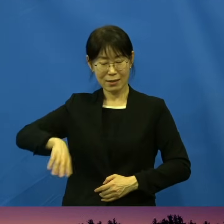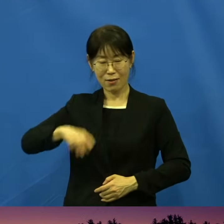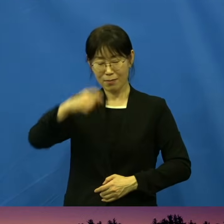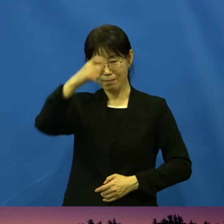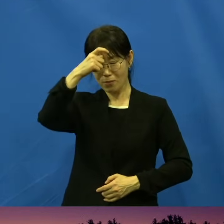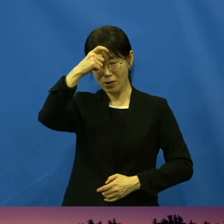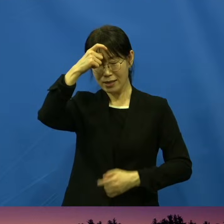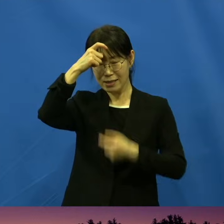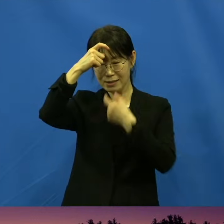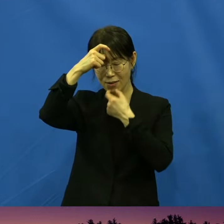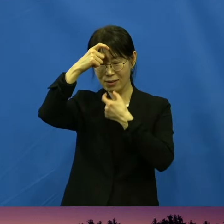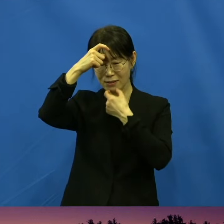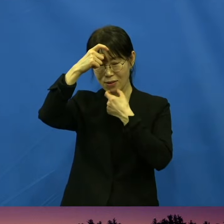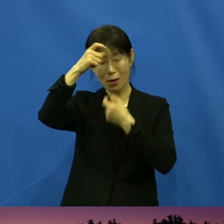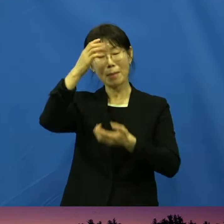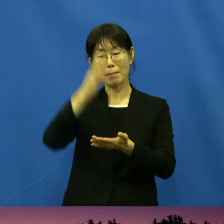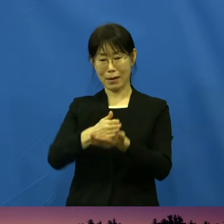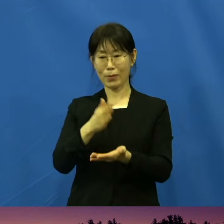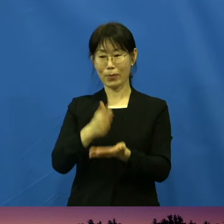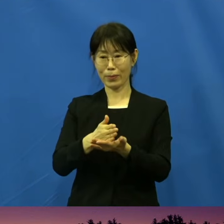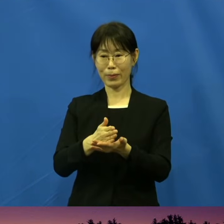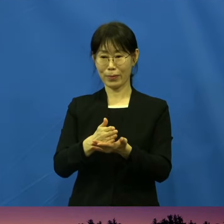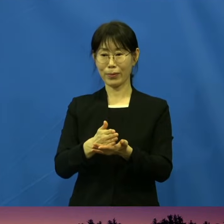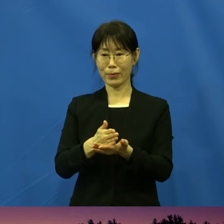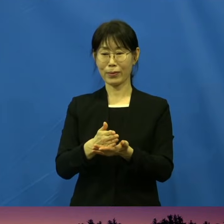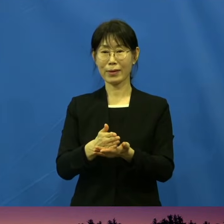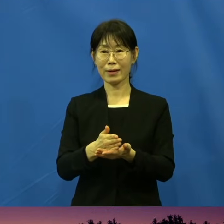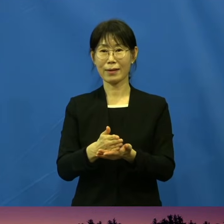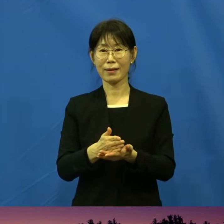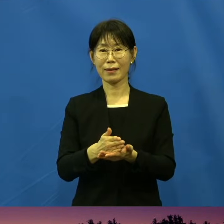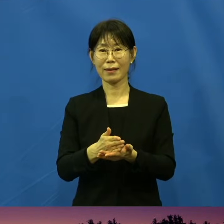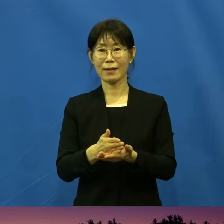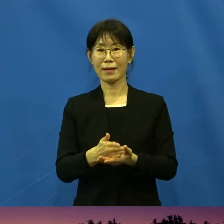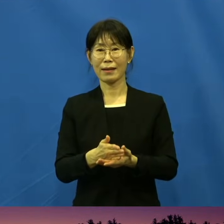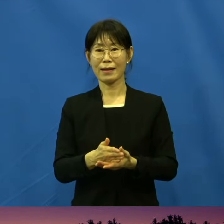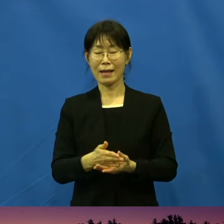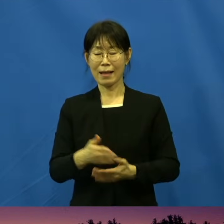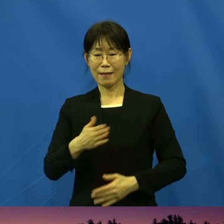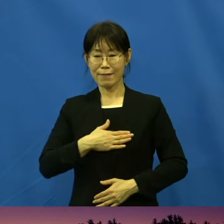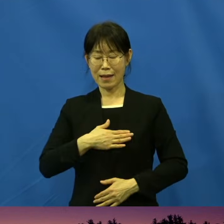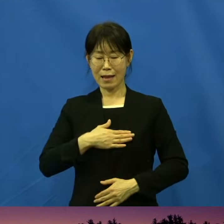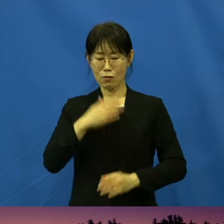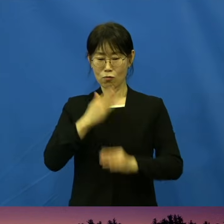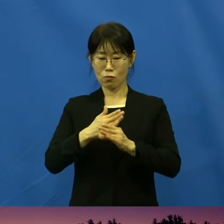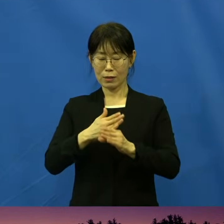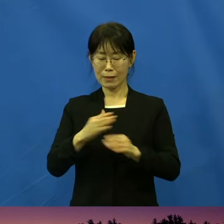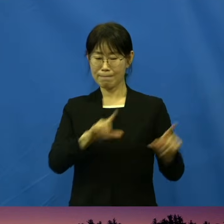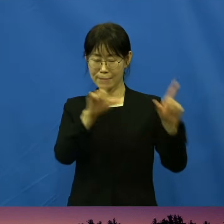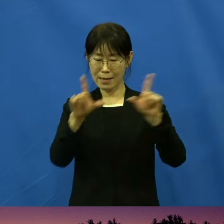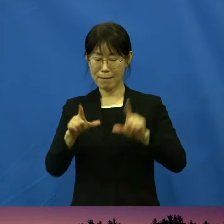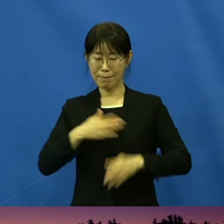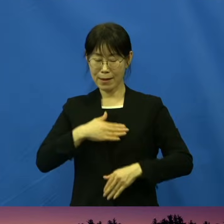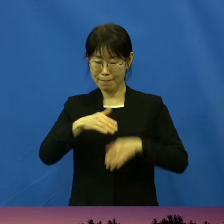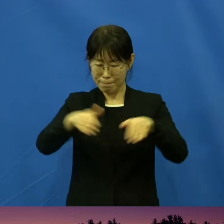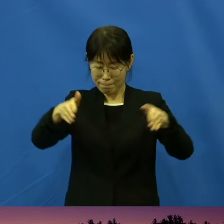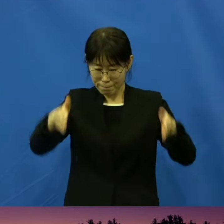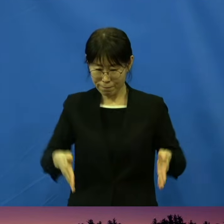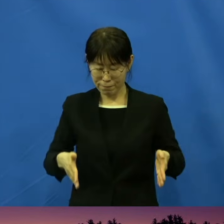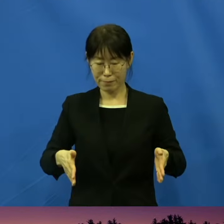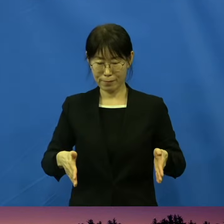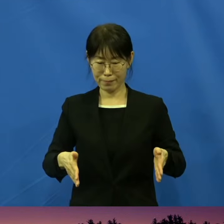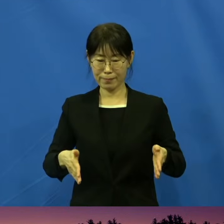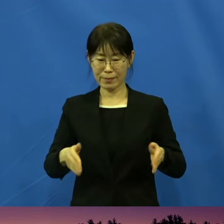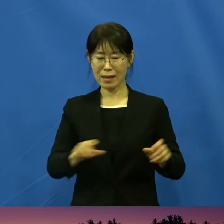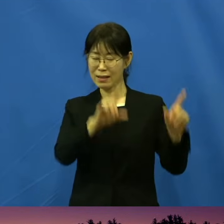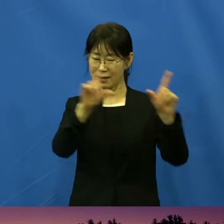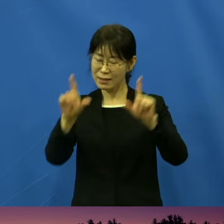수 없는 그런 존재로 내가 땅땅 방탄 옷을 입고 무장한 상태로 내 자신의 자아는 조금도 손상을